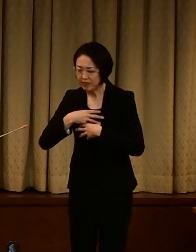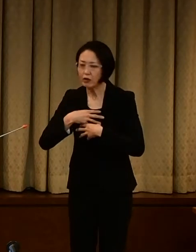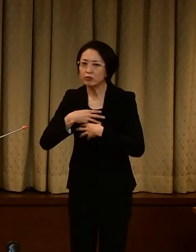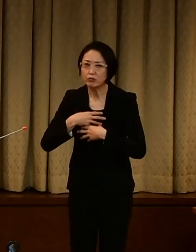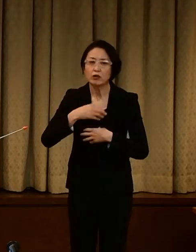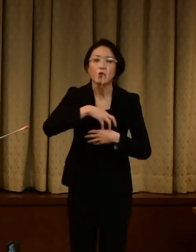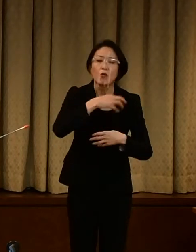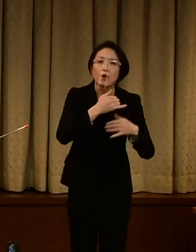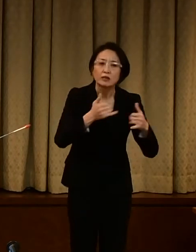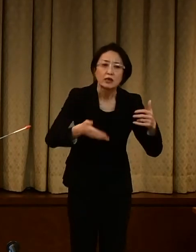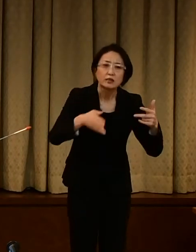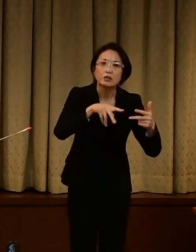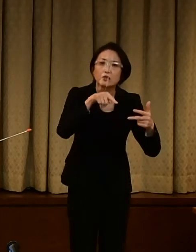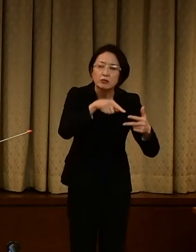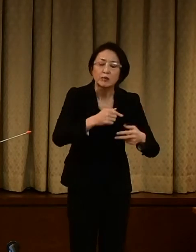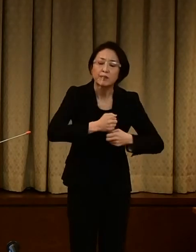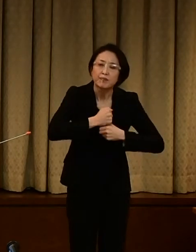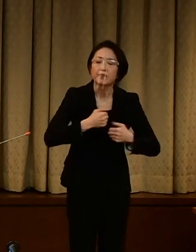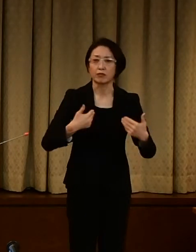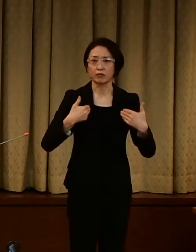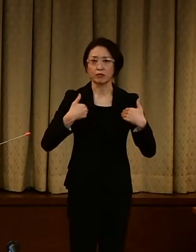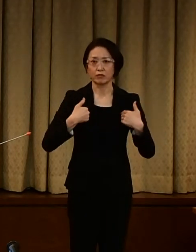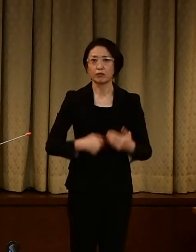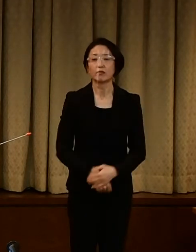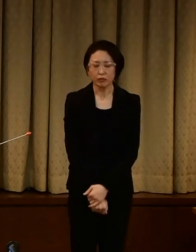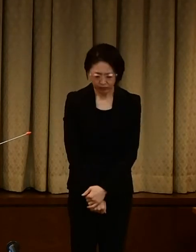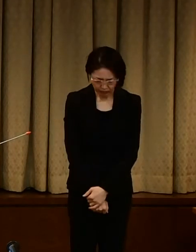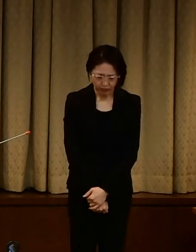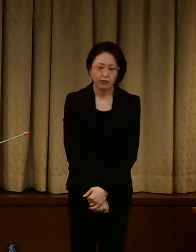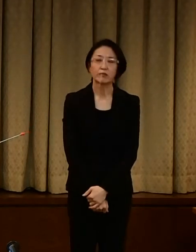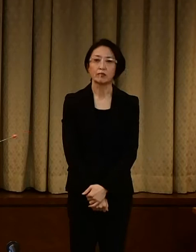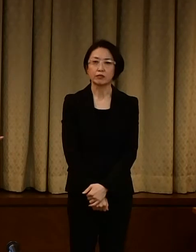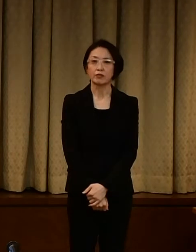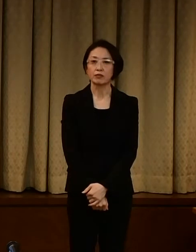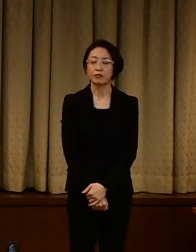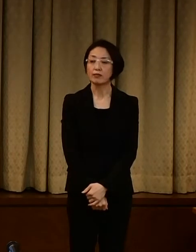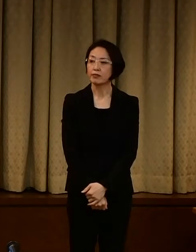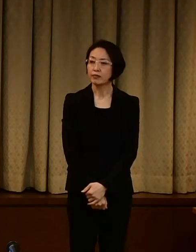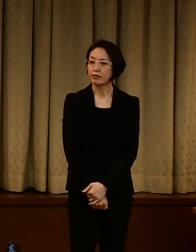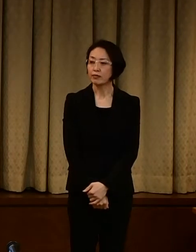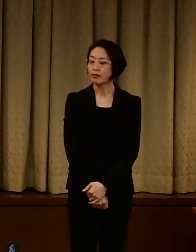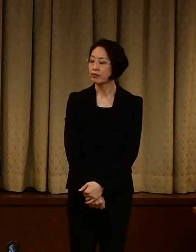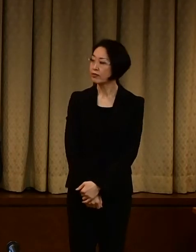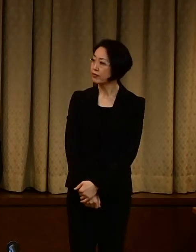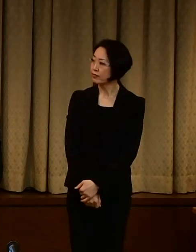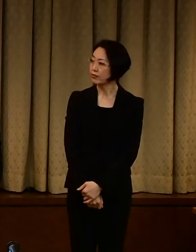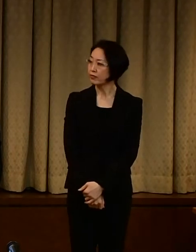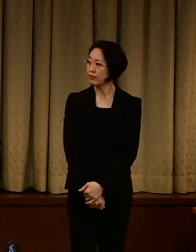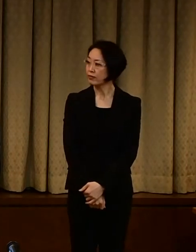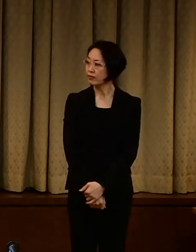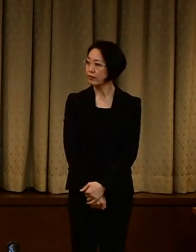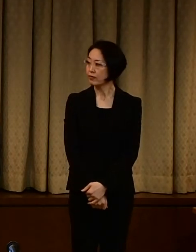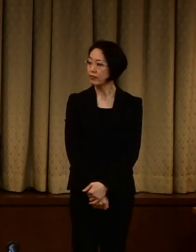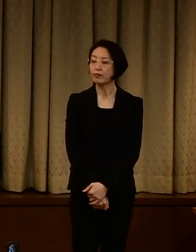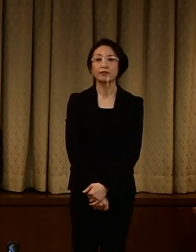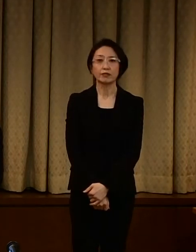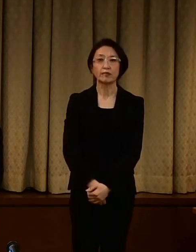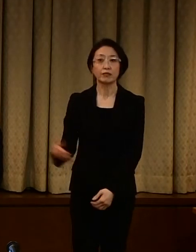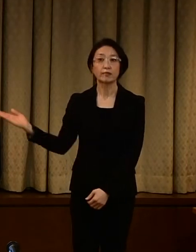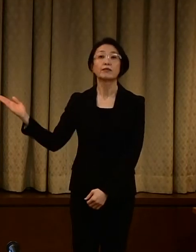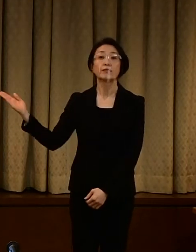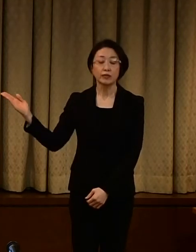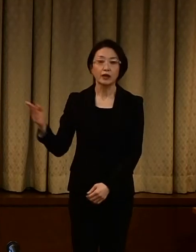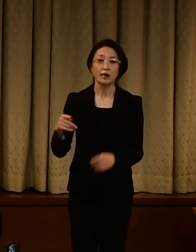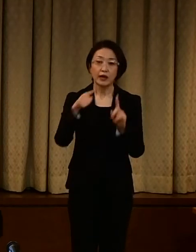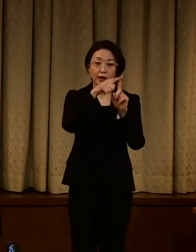施設だけで発生をしているわけではないということがお分かりいただけるかというふうに思います。次お願いいたします。これは PCR